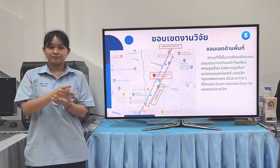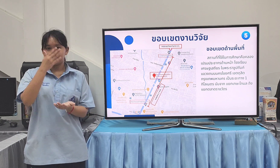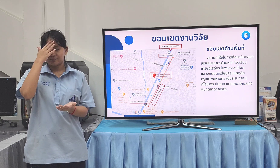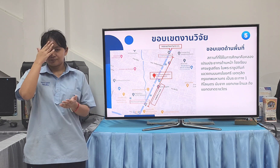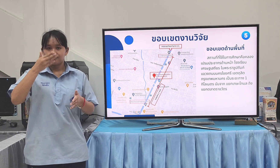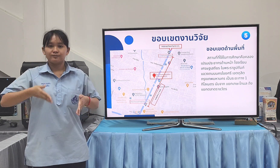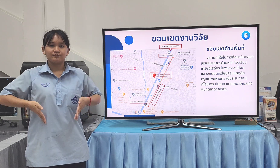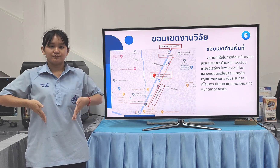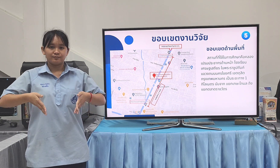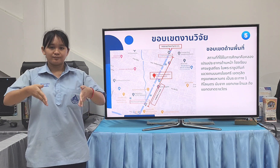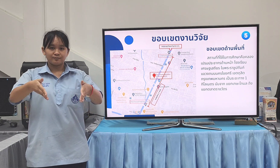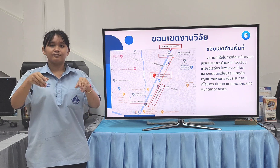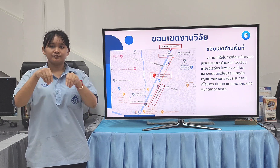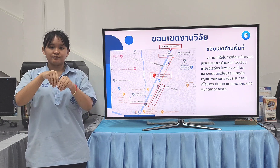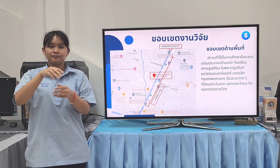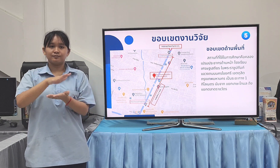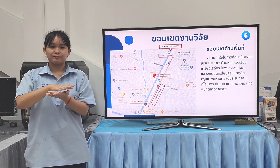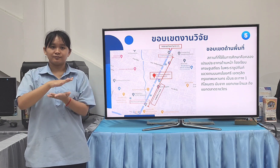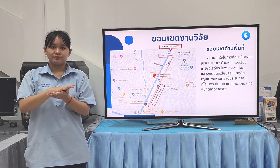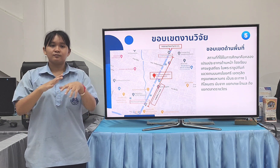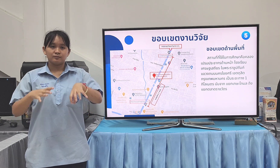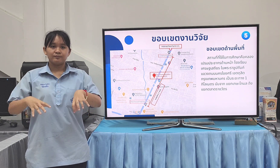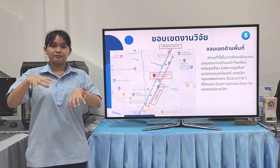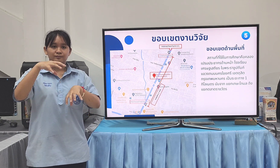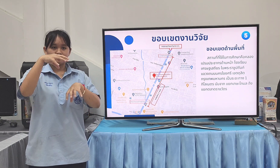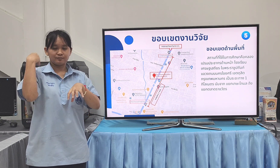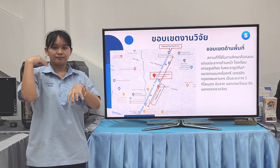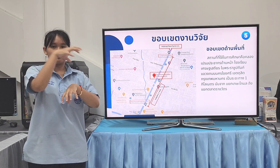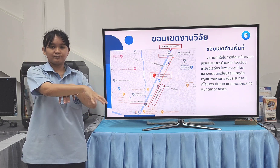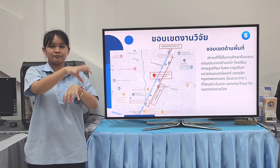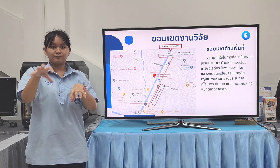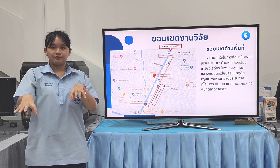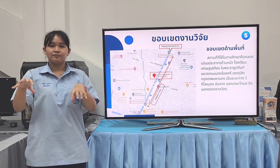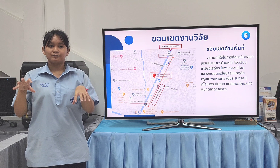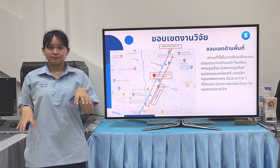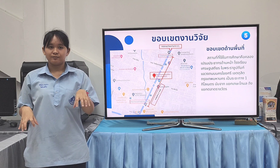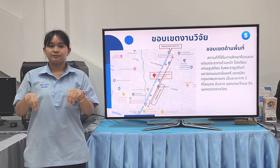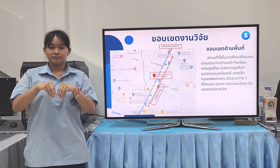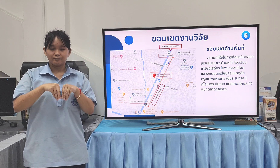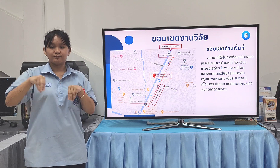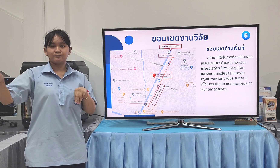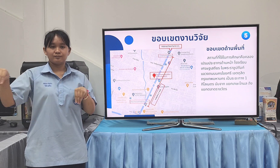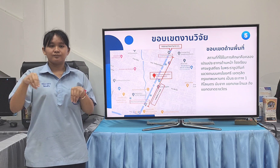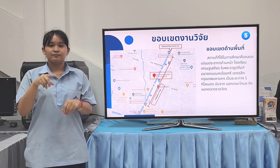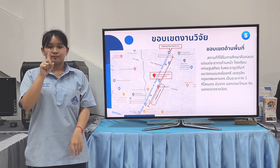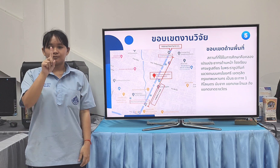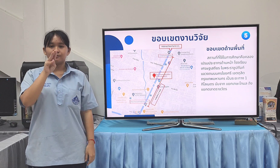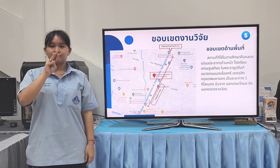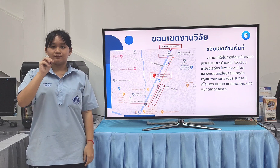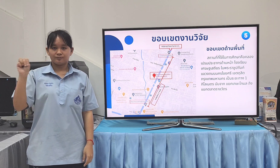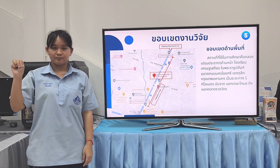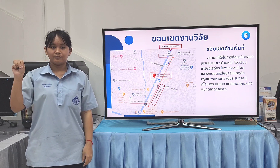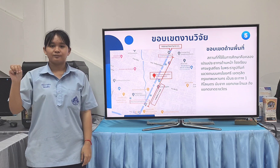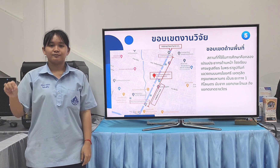ใช้ในการศึกษาคือคลองเปรมประชากรด้านหน้าโรงเรียนเศษเสถียรในพระราชูปถัมภ์เป็นระยะทาง 1